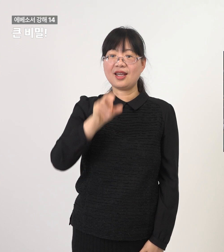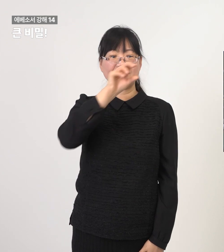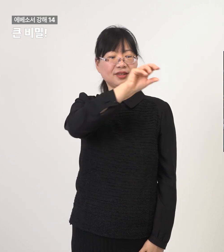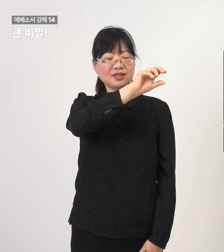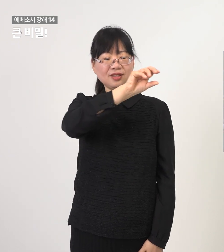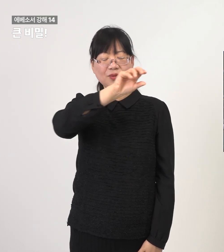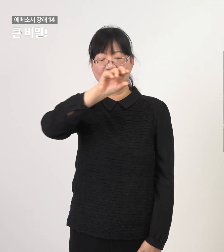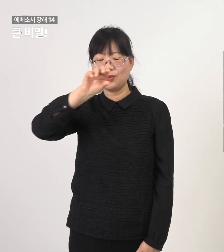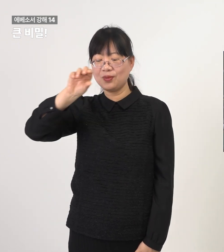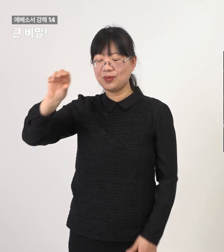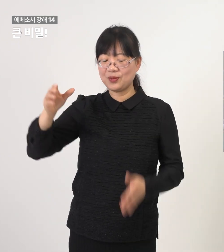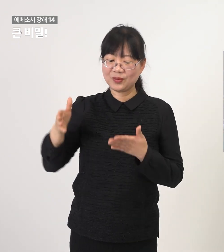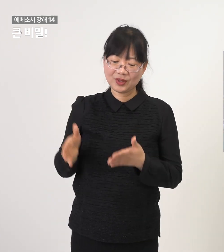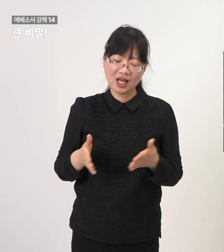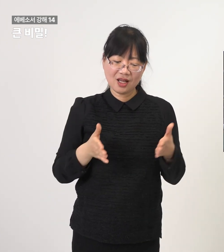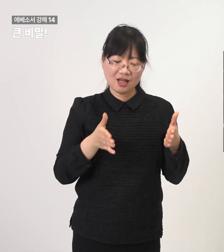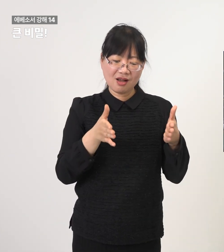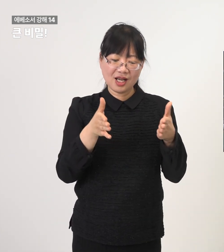십자가의 길로